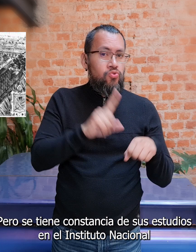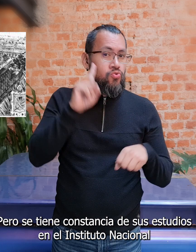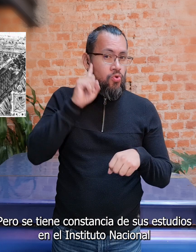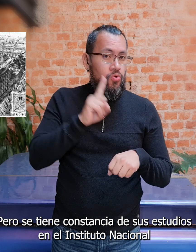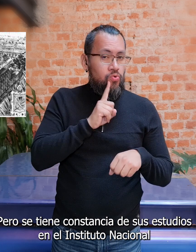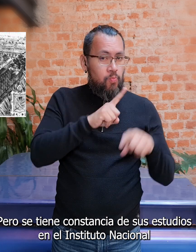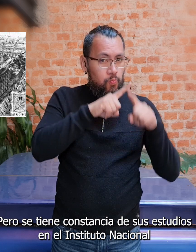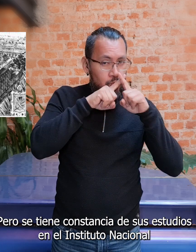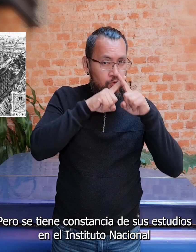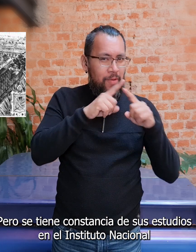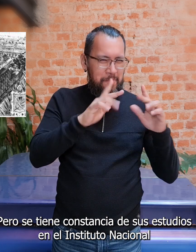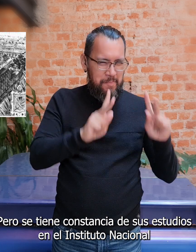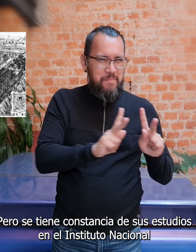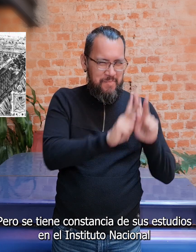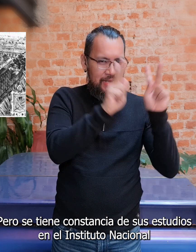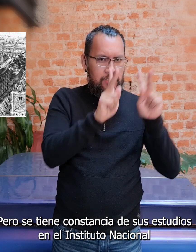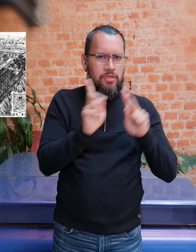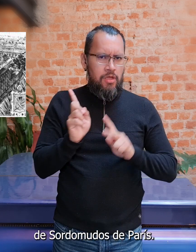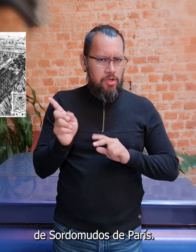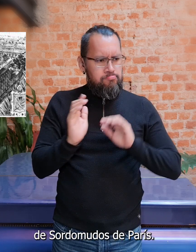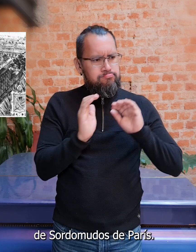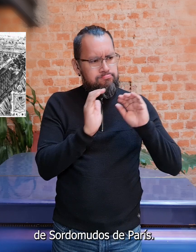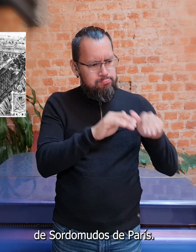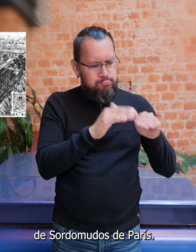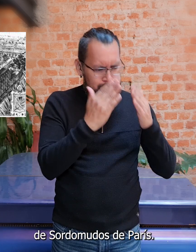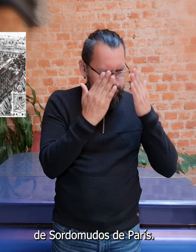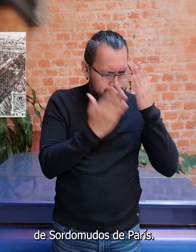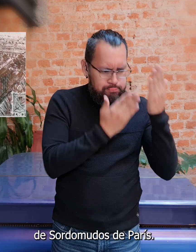estudios en el Instituto Nacional de Sordomudos de París.